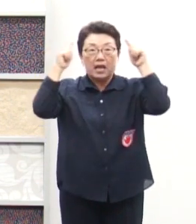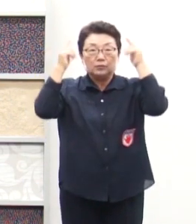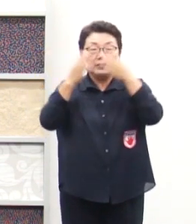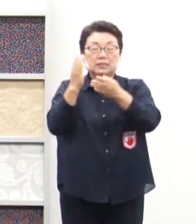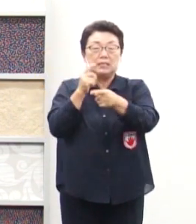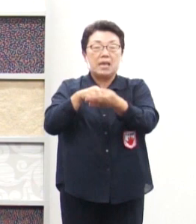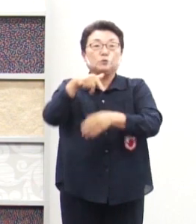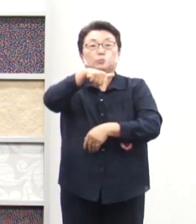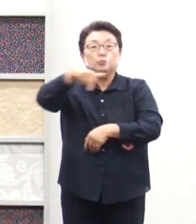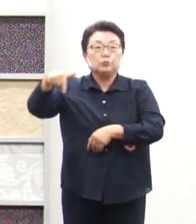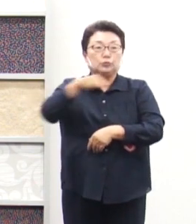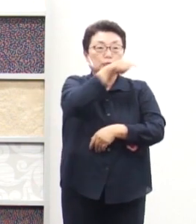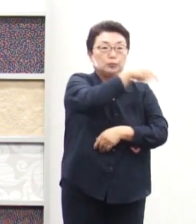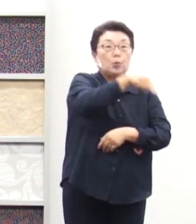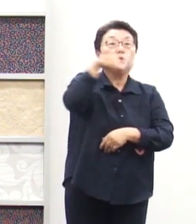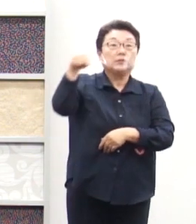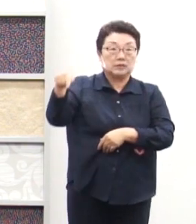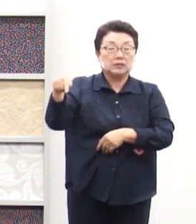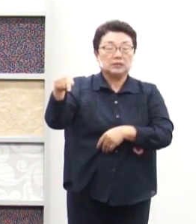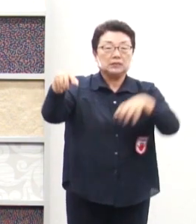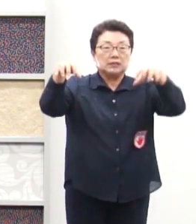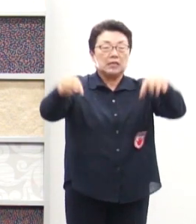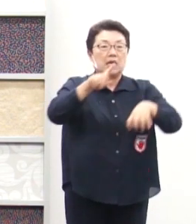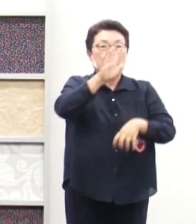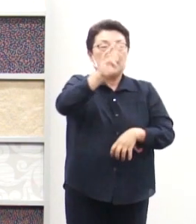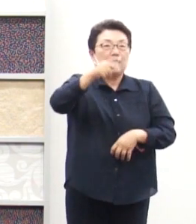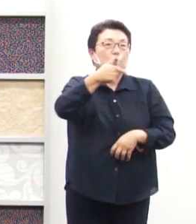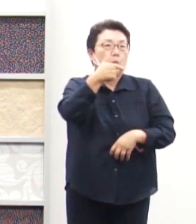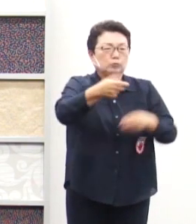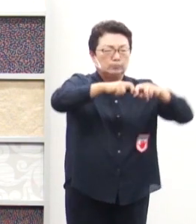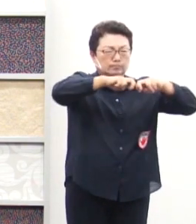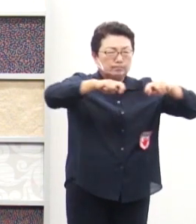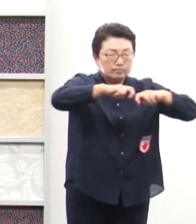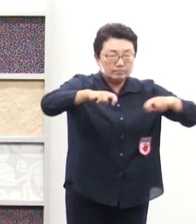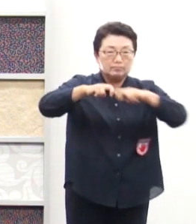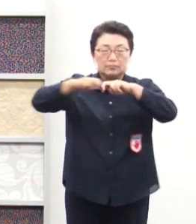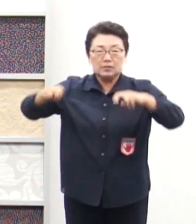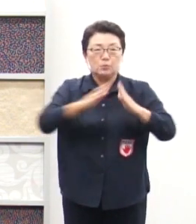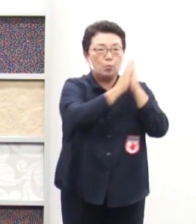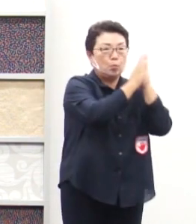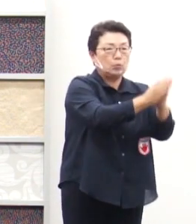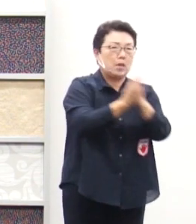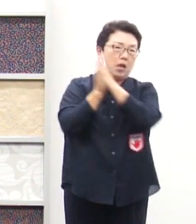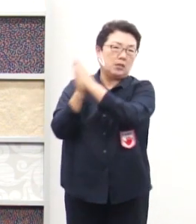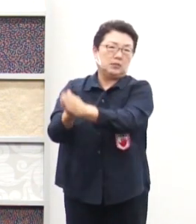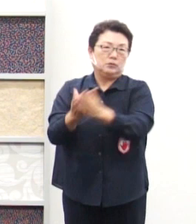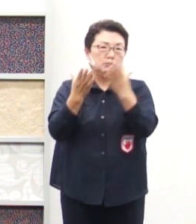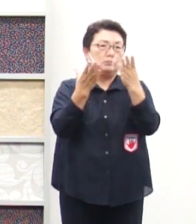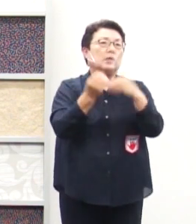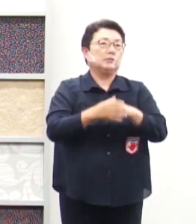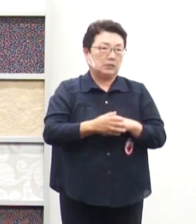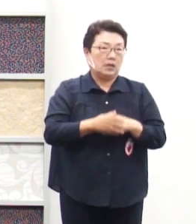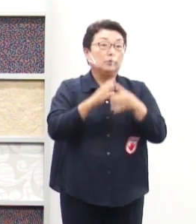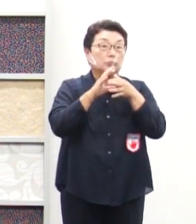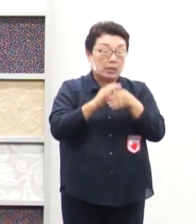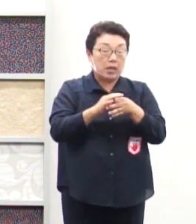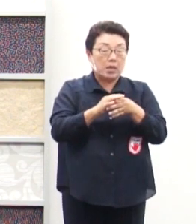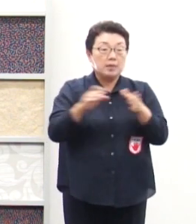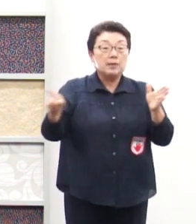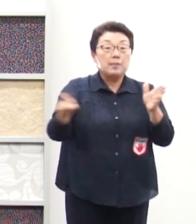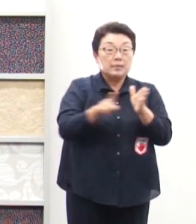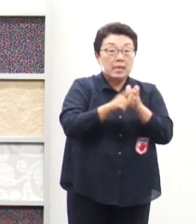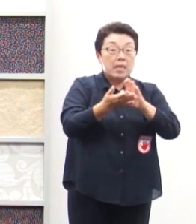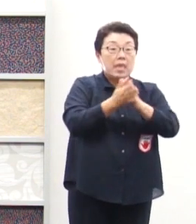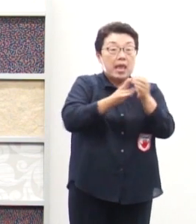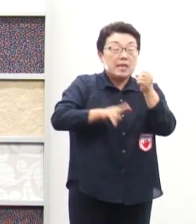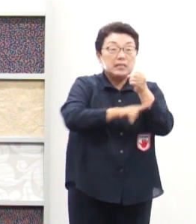部附属病院の両病院に、ゲノム解析を委託することといたしました。これによりまして、これまで変異株の